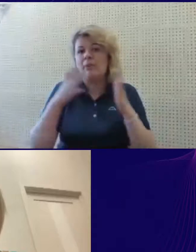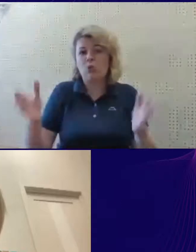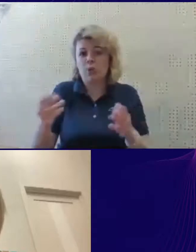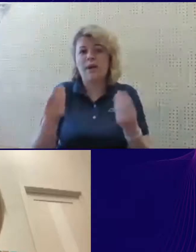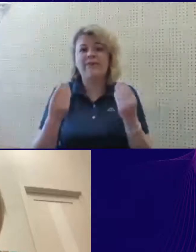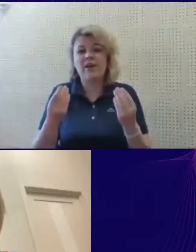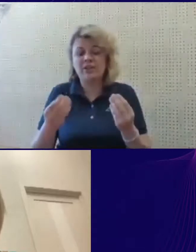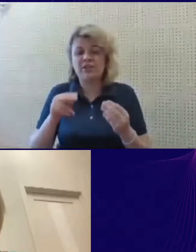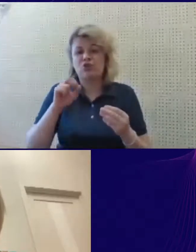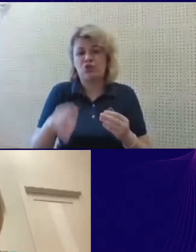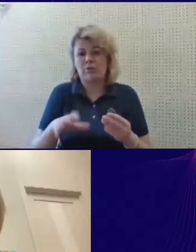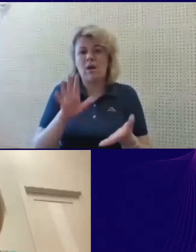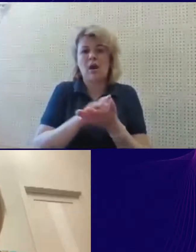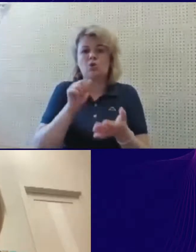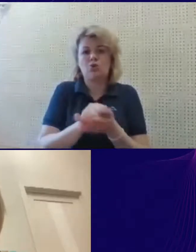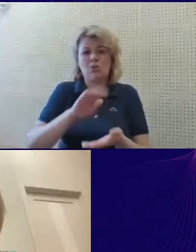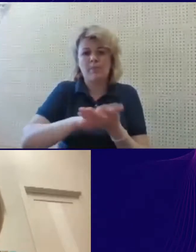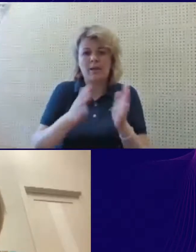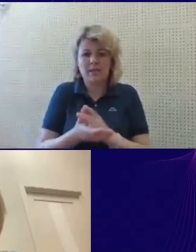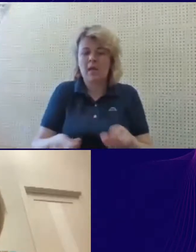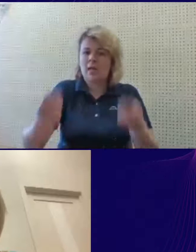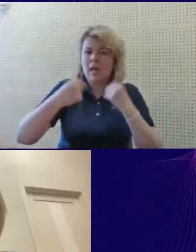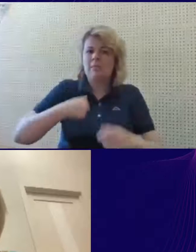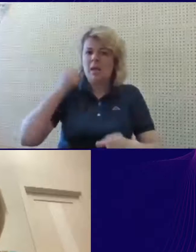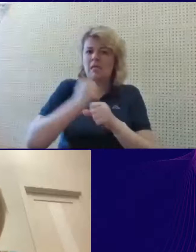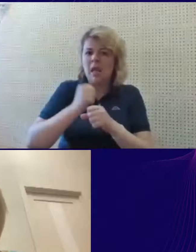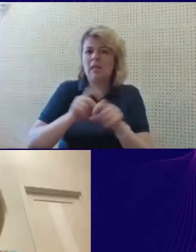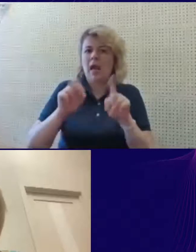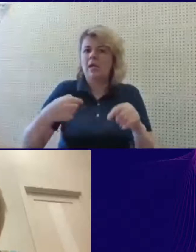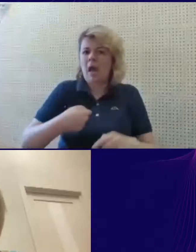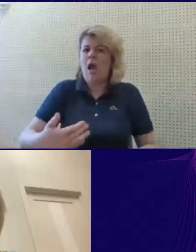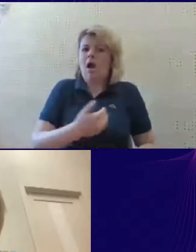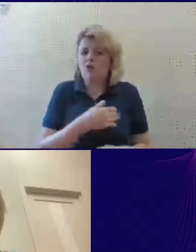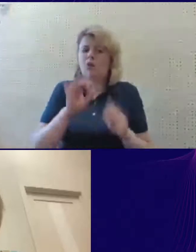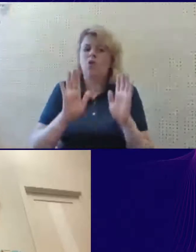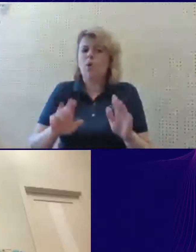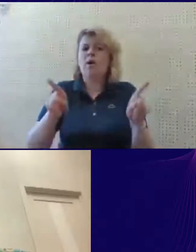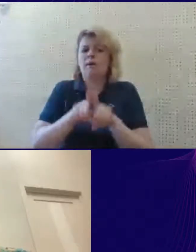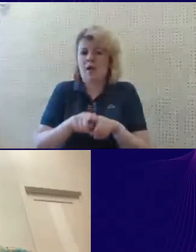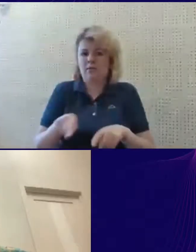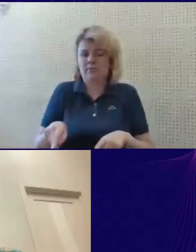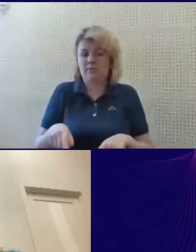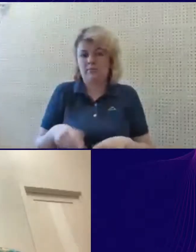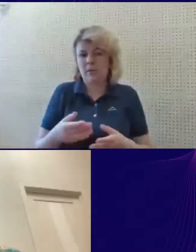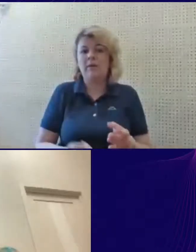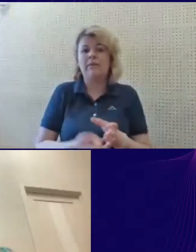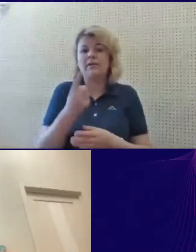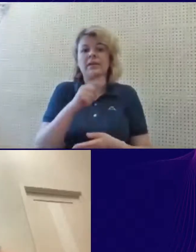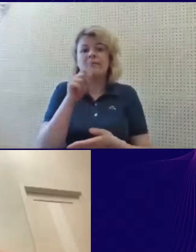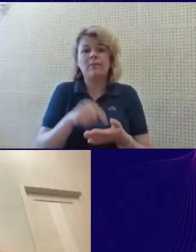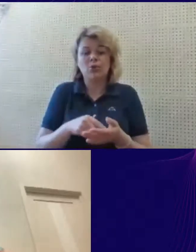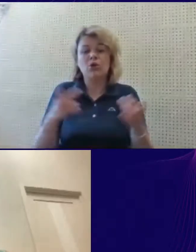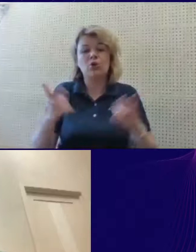деструктивная позиция «дайте мне сделать так, как я хотел, и только так». Вот, там вопрос возник, нужно ли актерам в